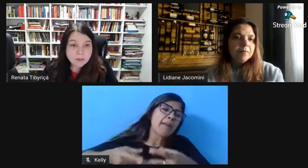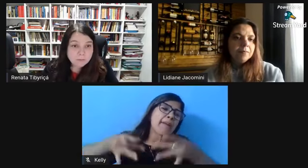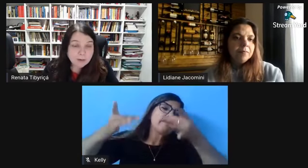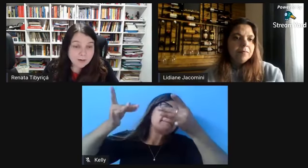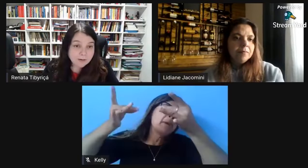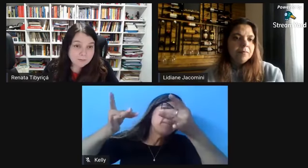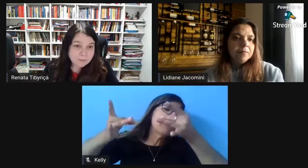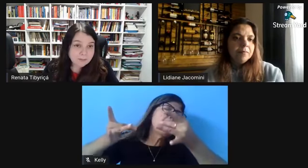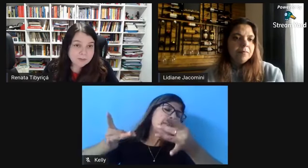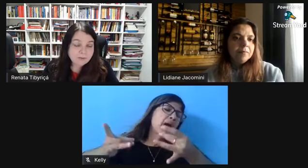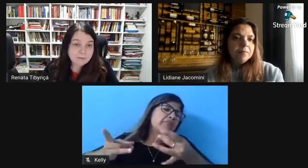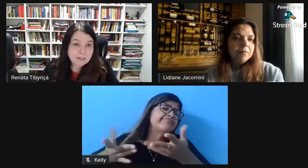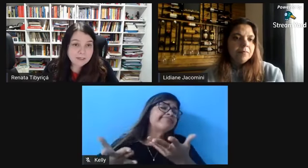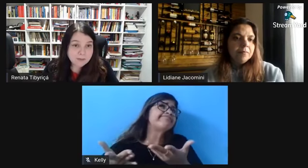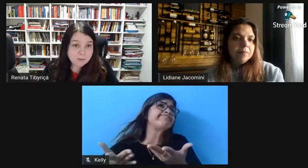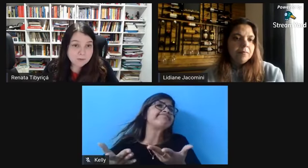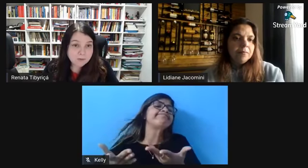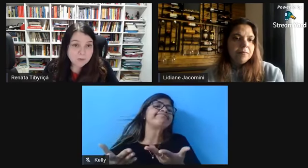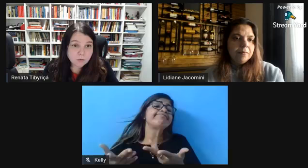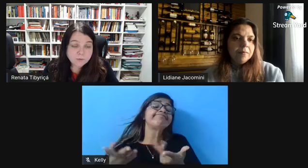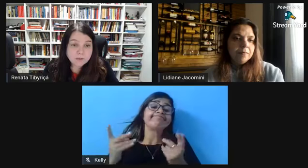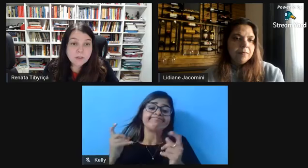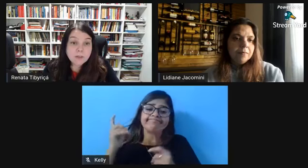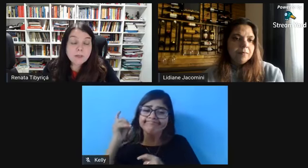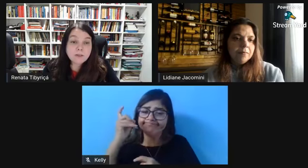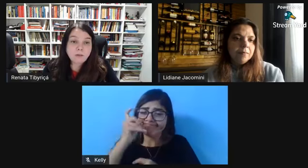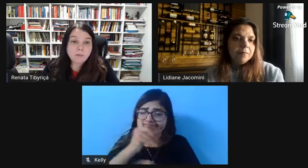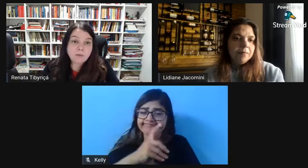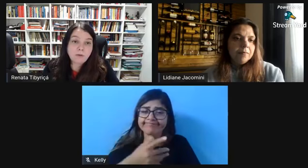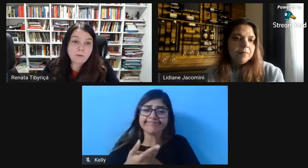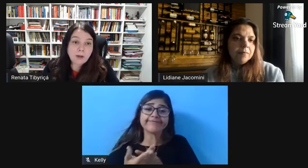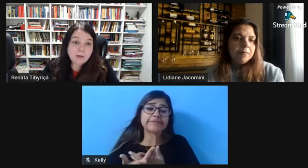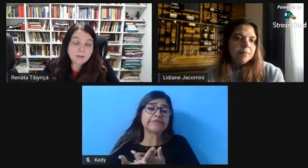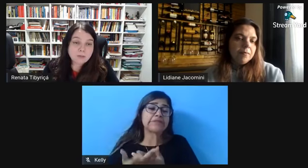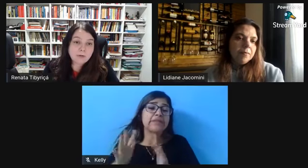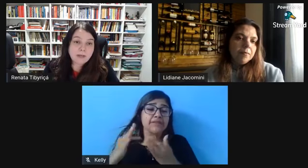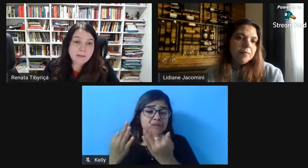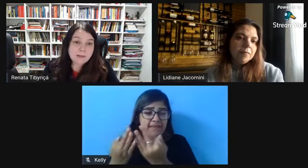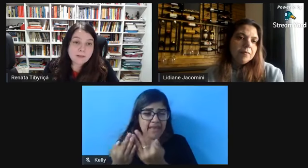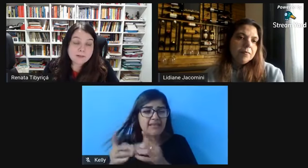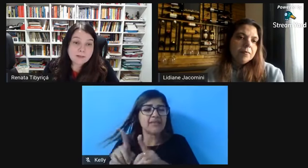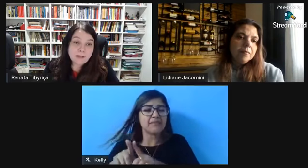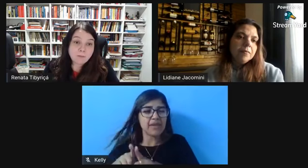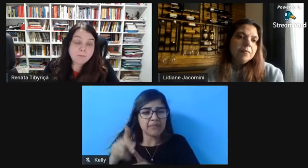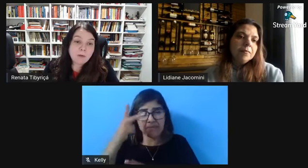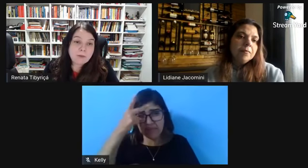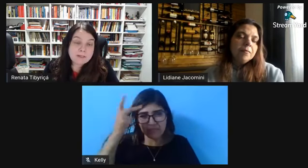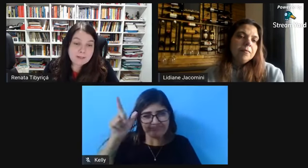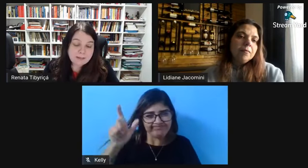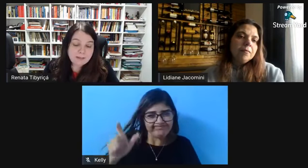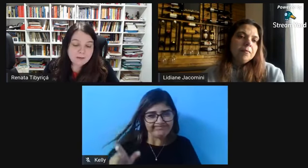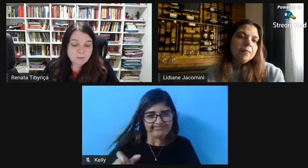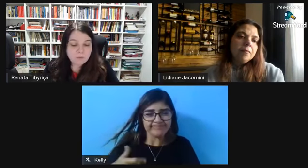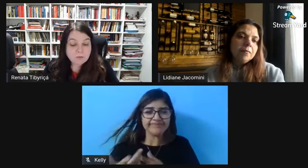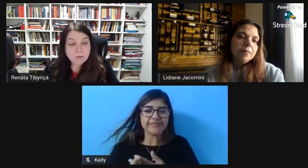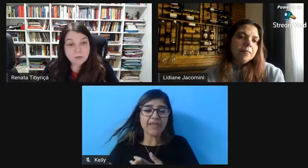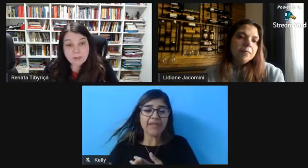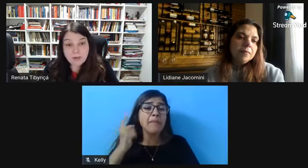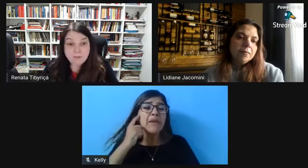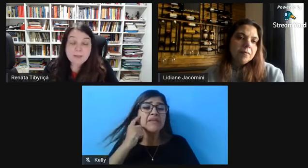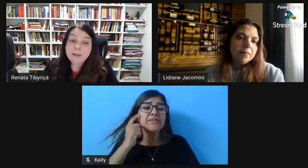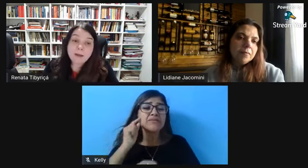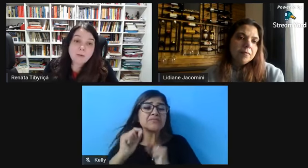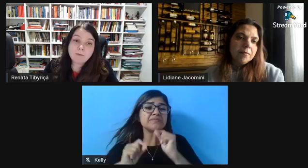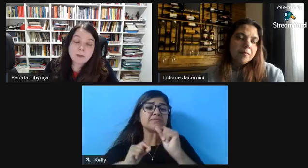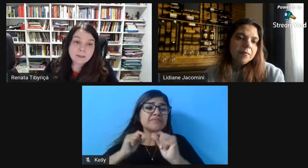muito grande para as famílias e para as pessoas. Então, o que eu acho é que, assim, eu pensaria, da pessoa